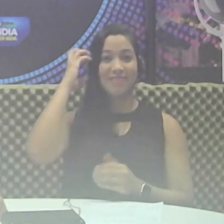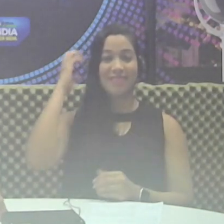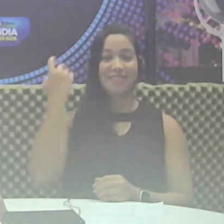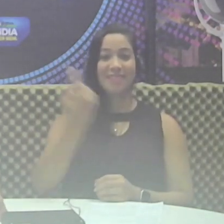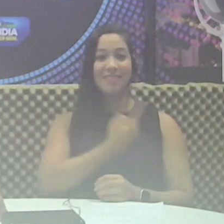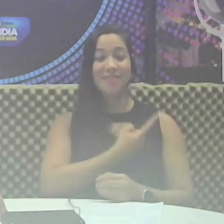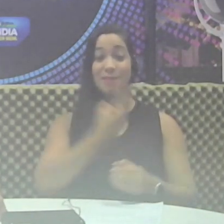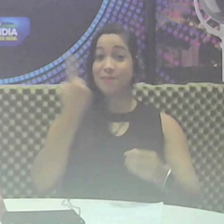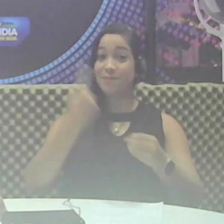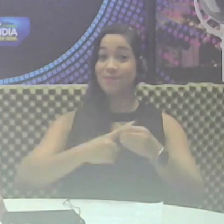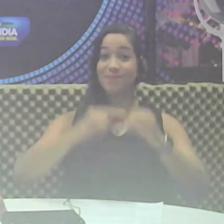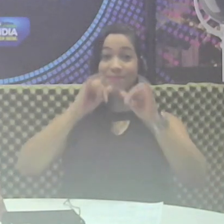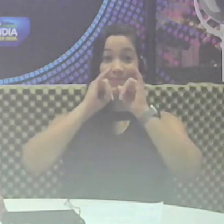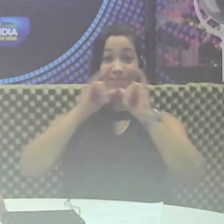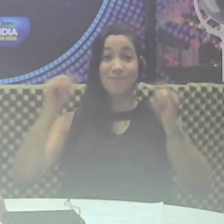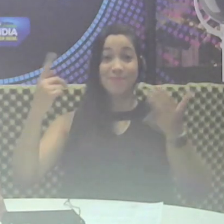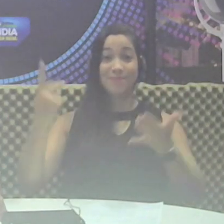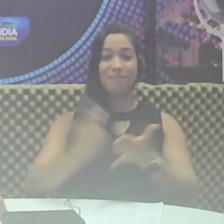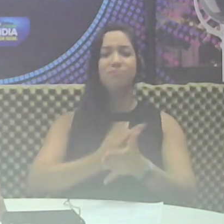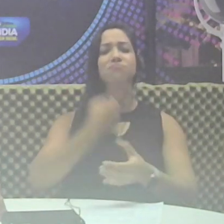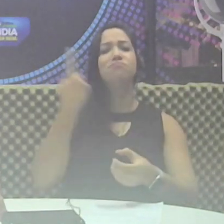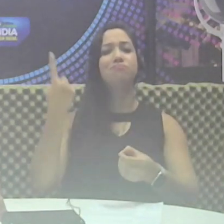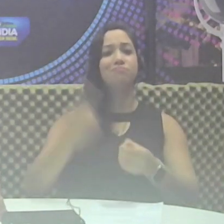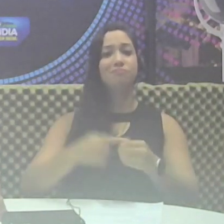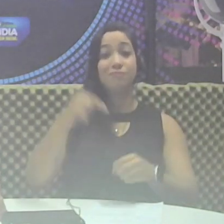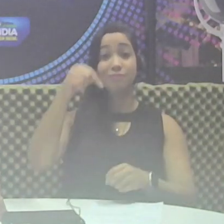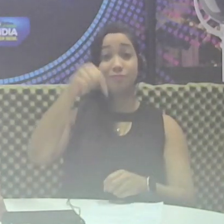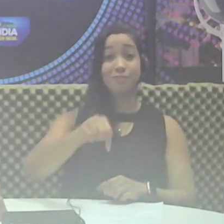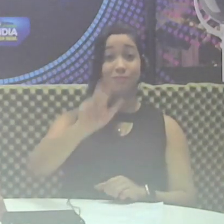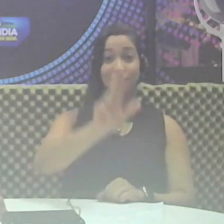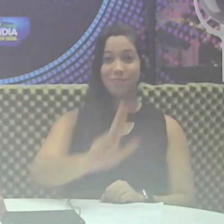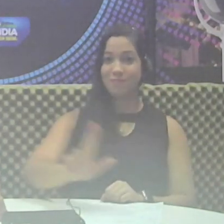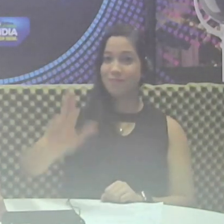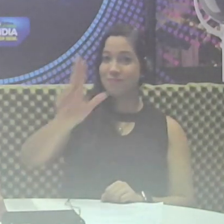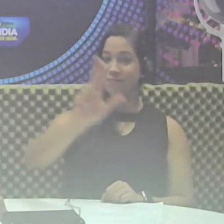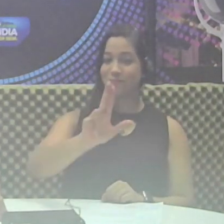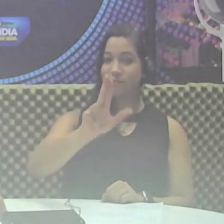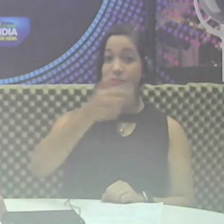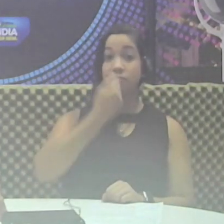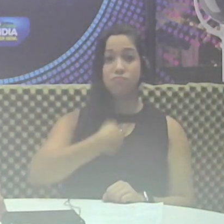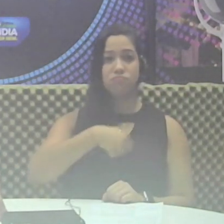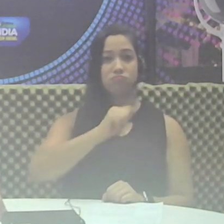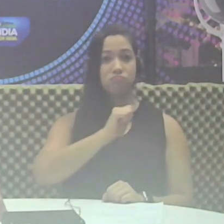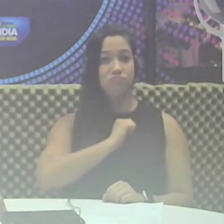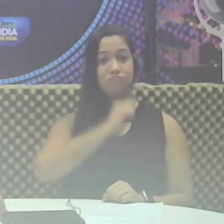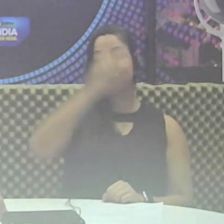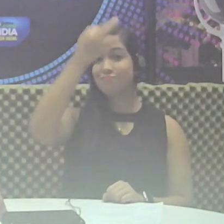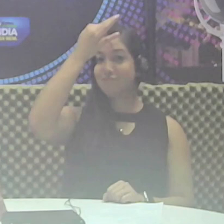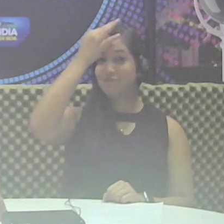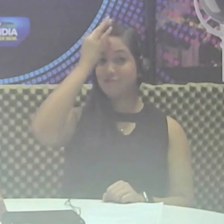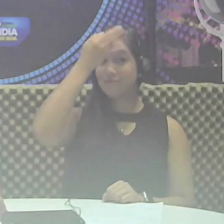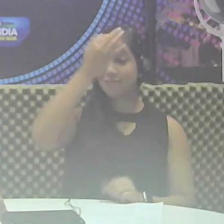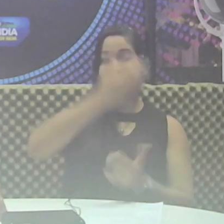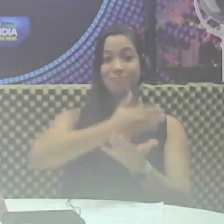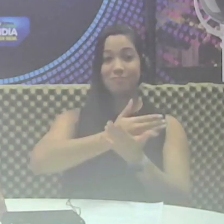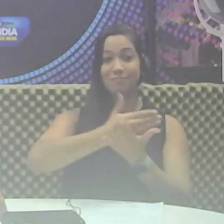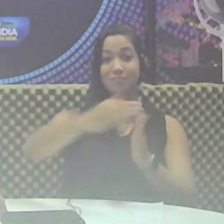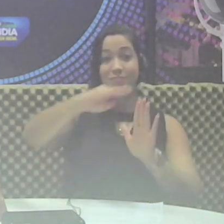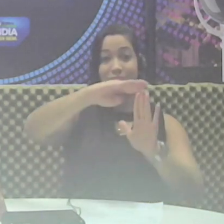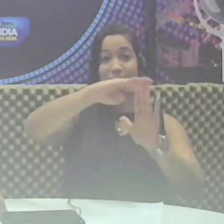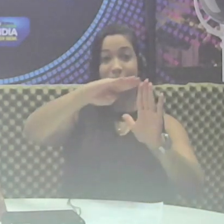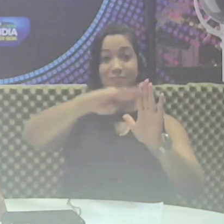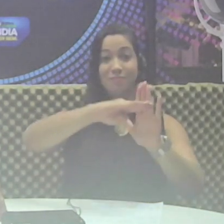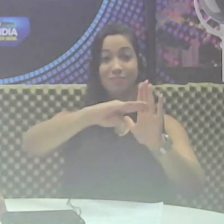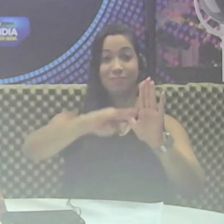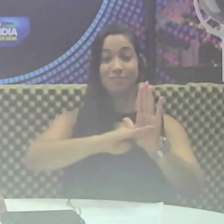boletim de notícias sobre o que de fato acontece em Uberlândia. Eu sou Fernando Natalio e começamos com os